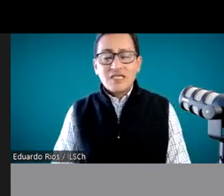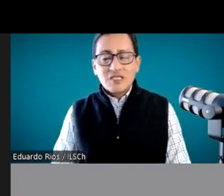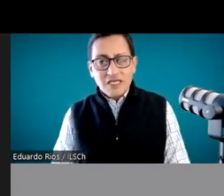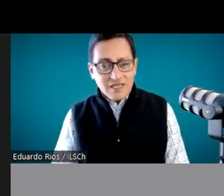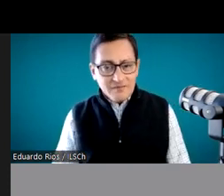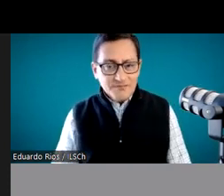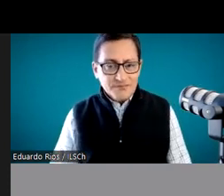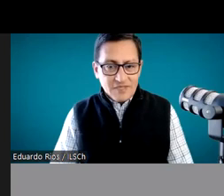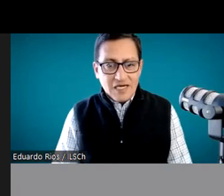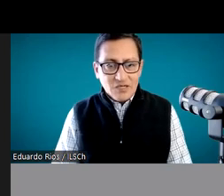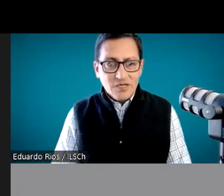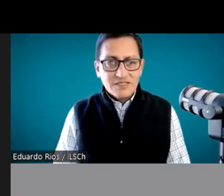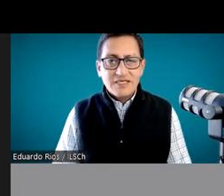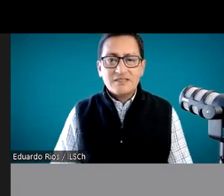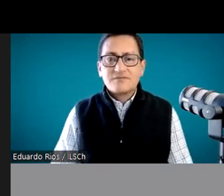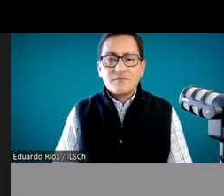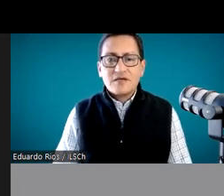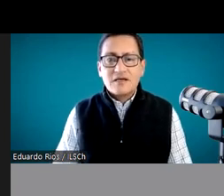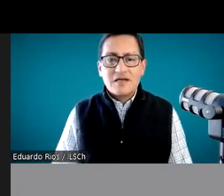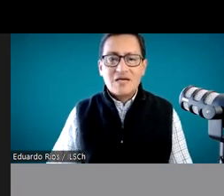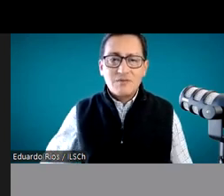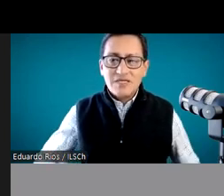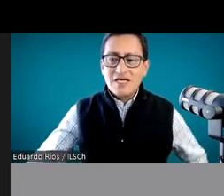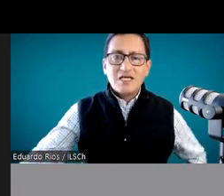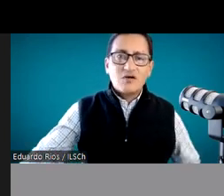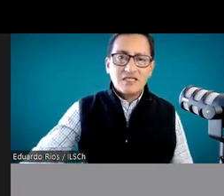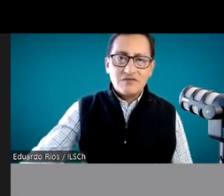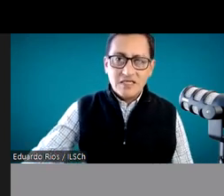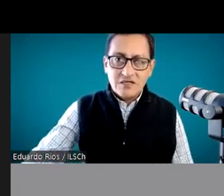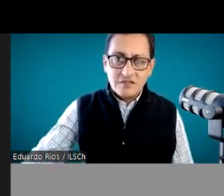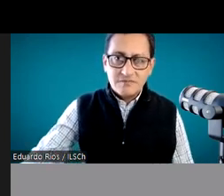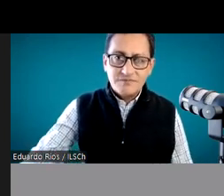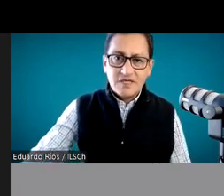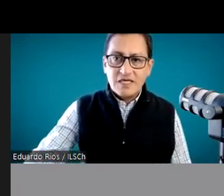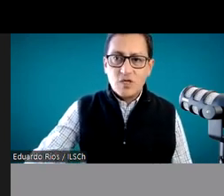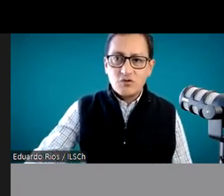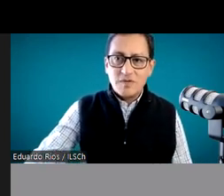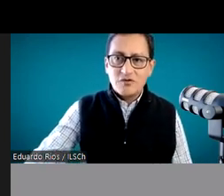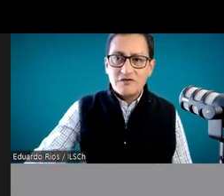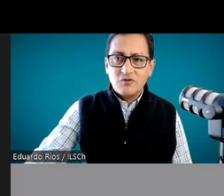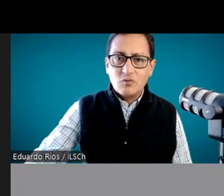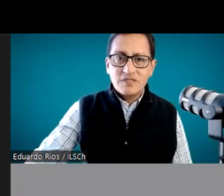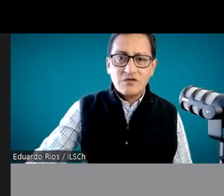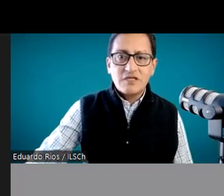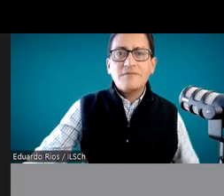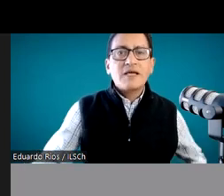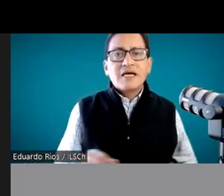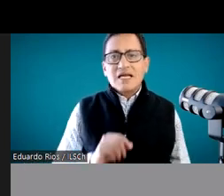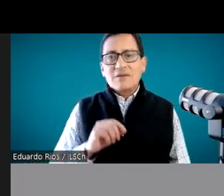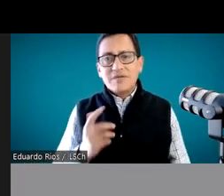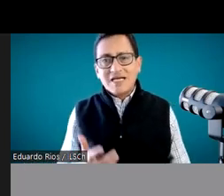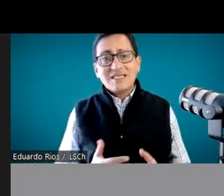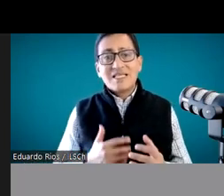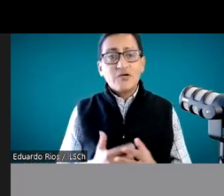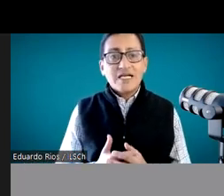la visogestualidad de la lengua de señas, la mímica y los clasificadores. Ahí hay cuatro elementos que vamos a conversar hoy día.